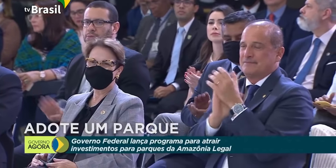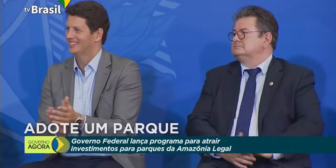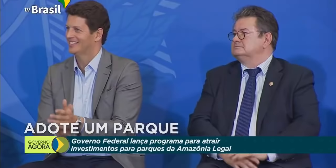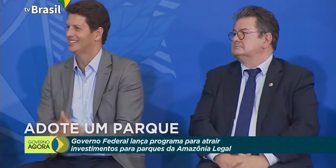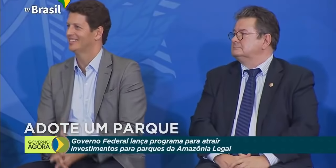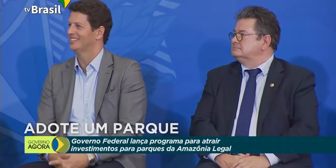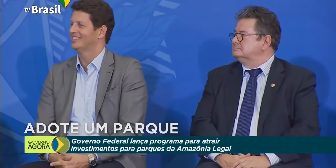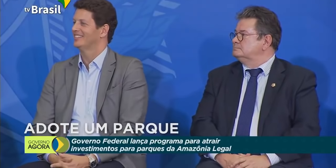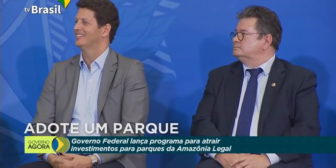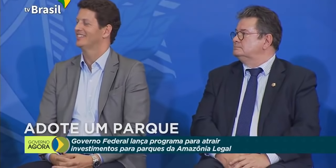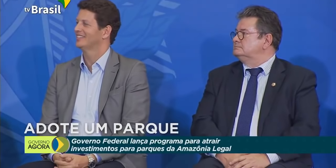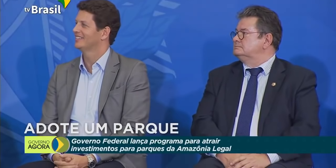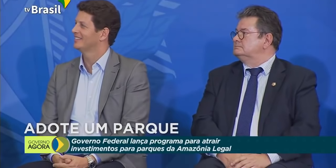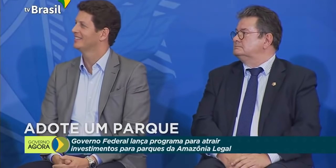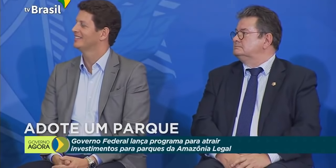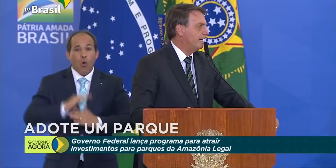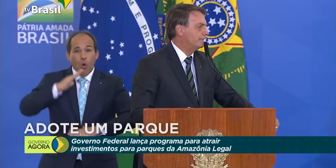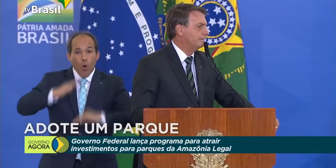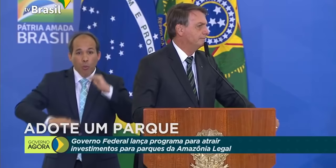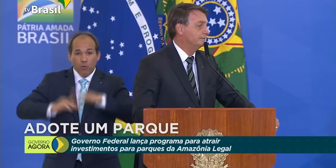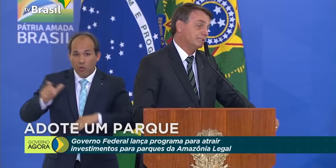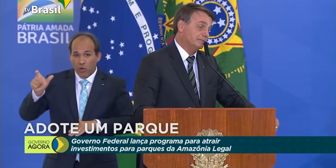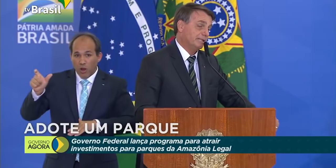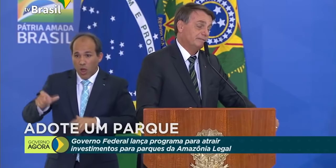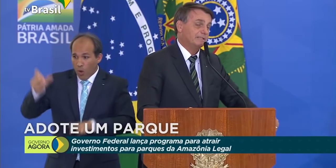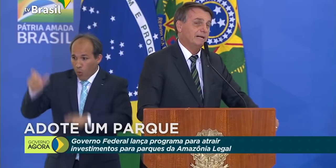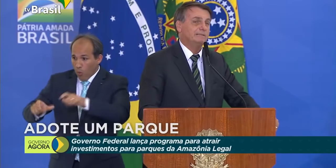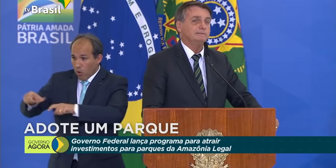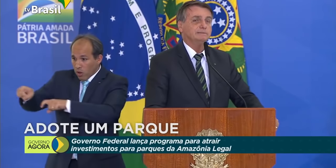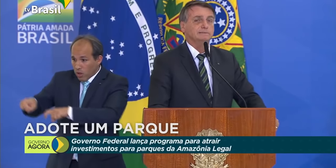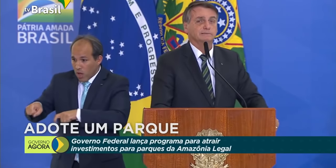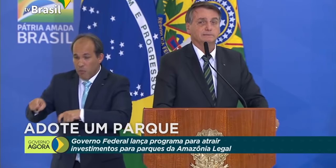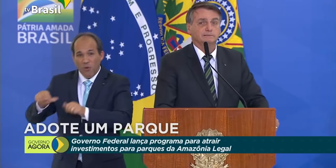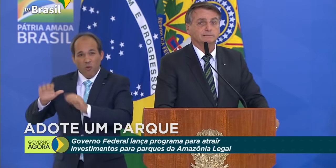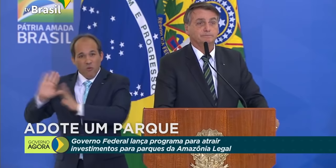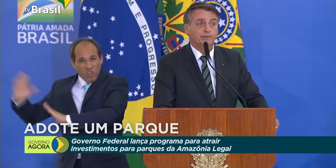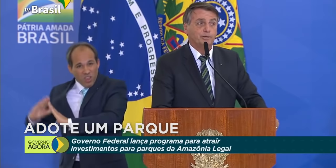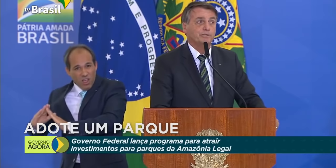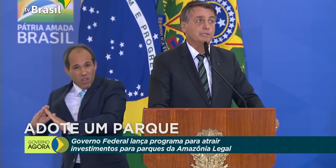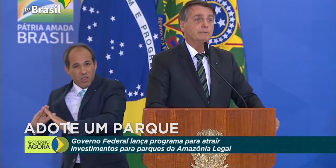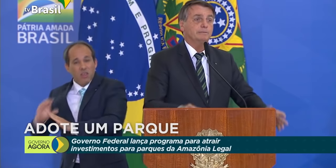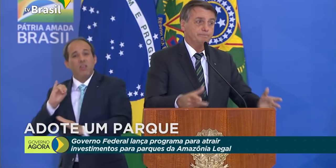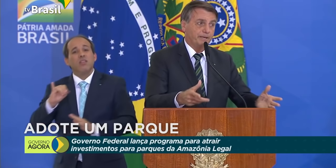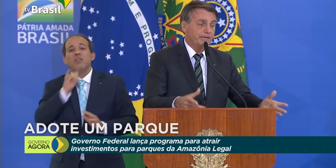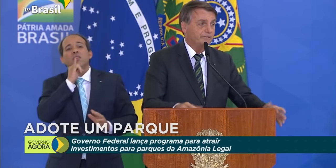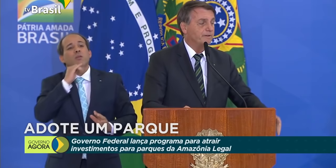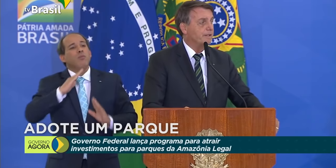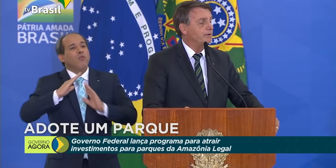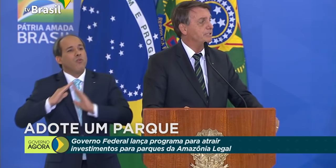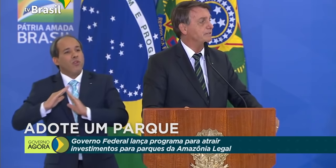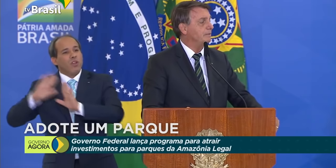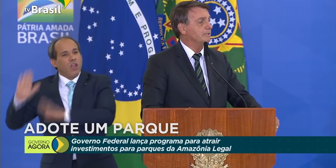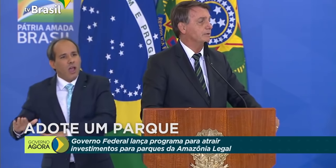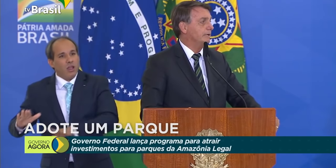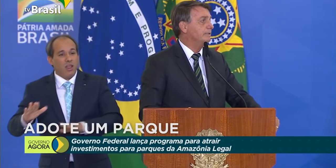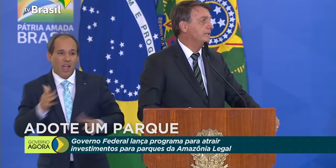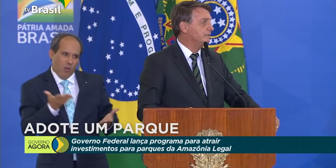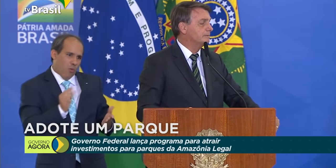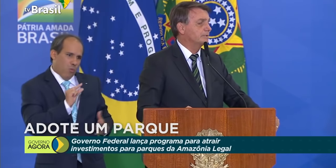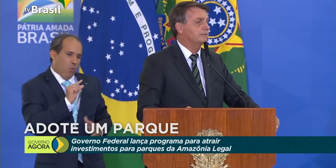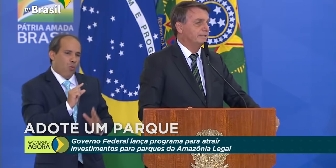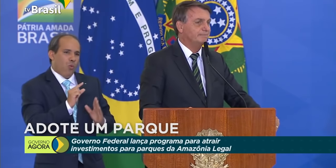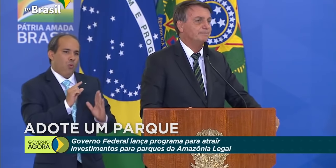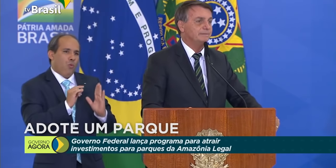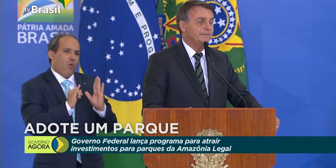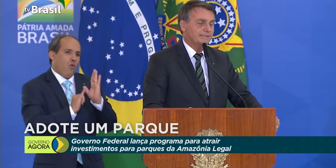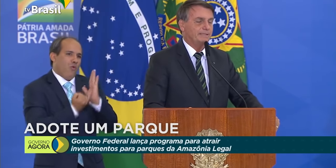e o Homem do Campo não ficou em casa se tivesse ficado pior do que uma pequena inflação que tivermos